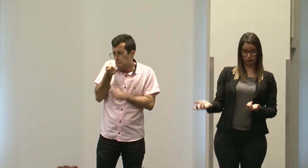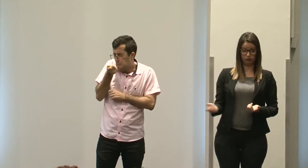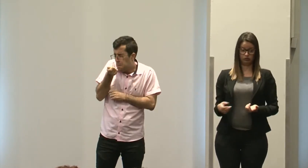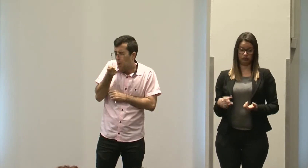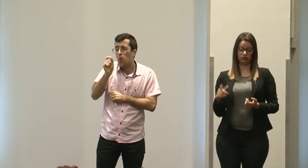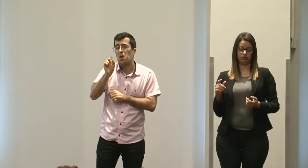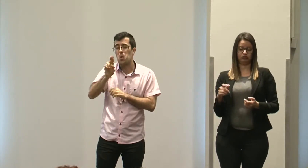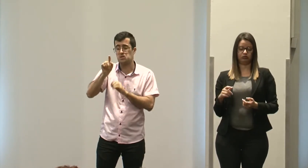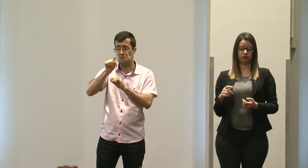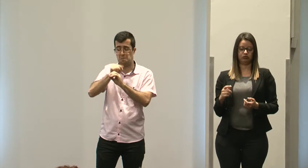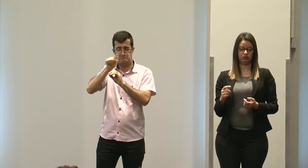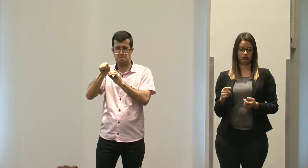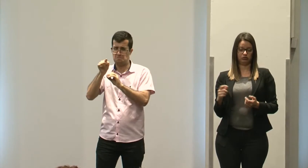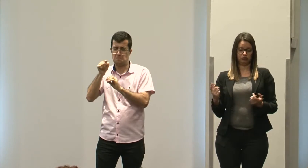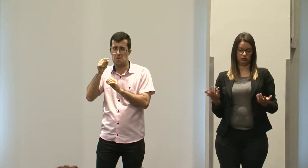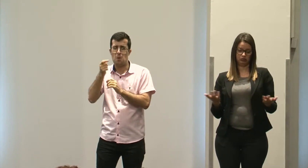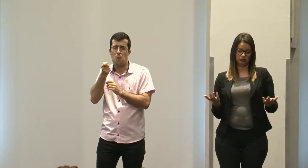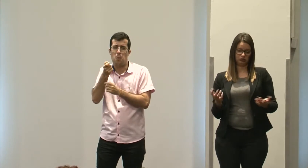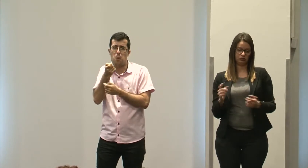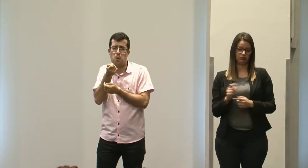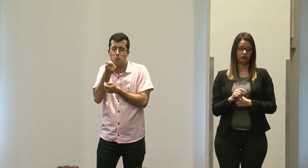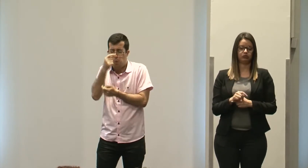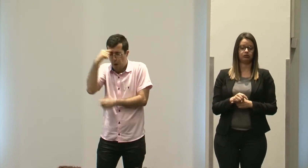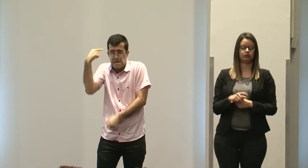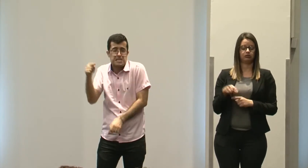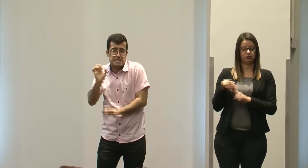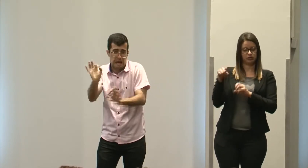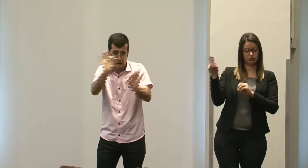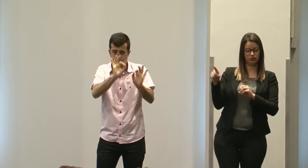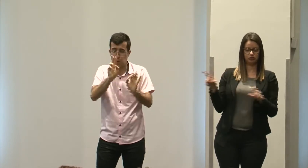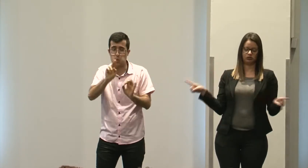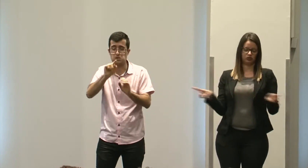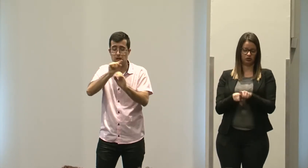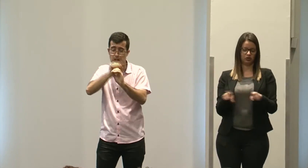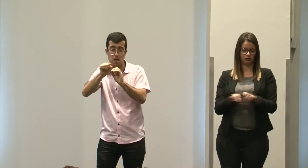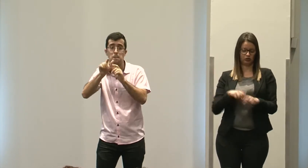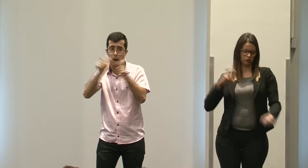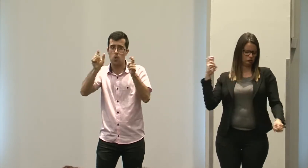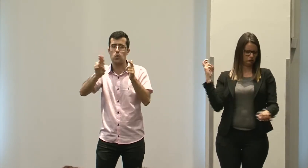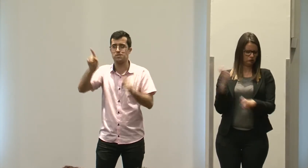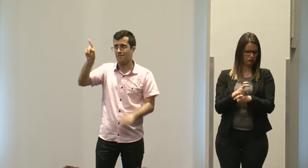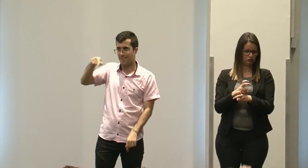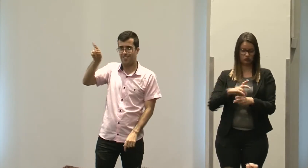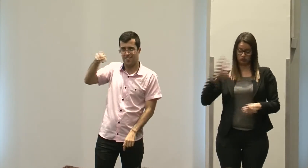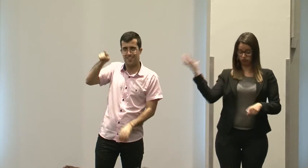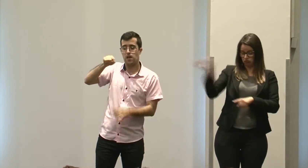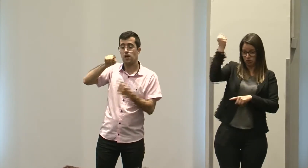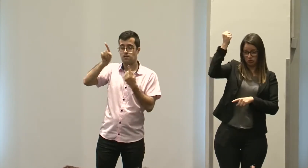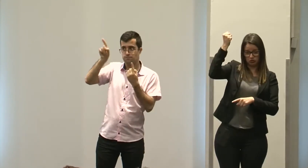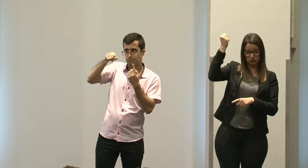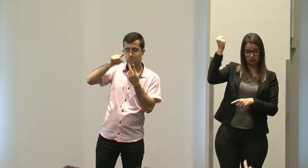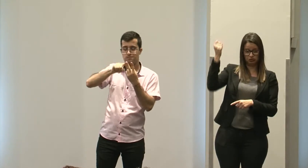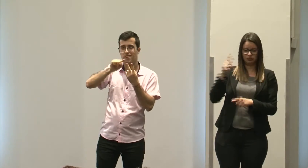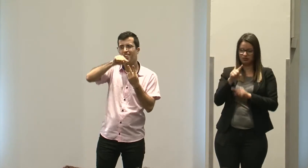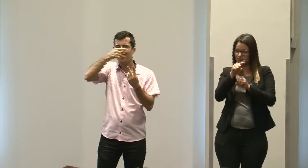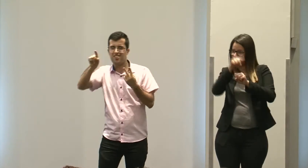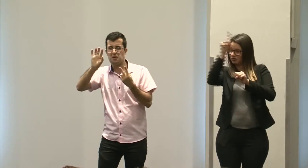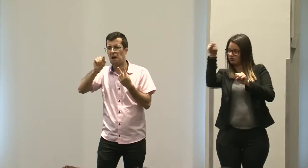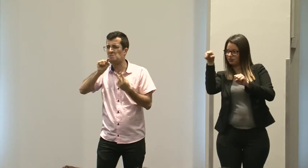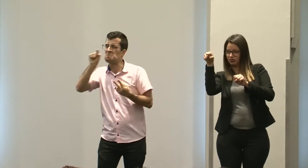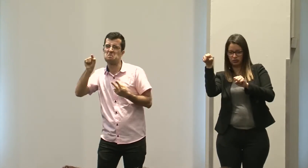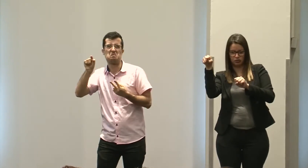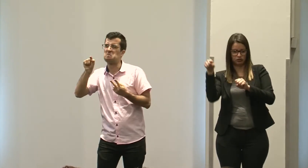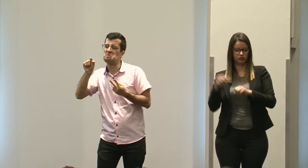Então, demarcar os acentos gráficos era importante para que nós pudéssemos ver as adaptações que